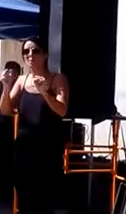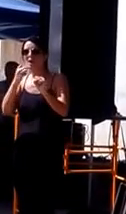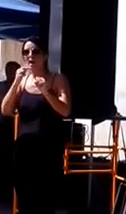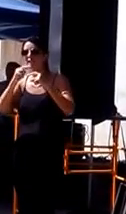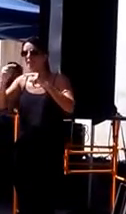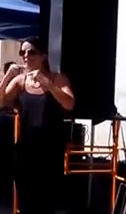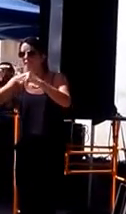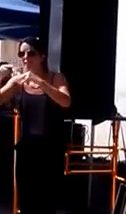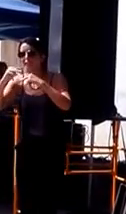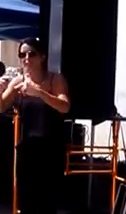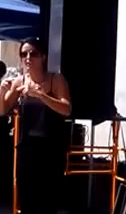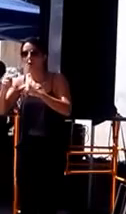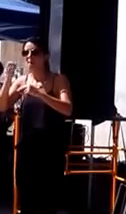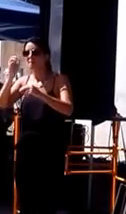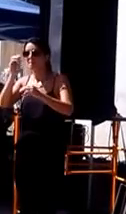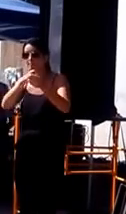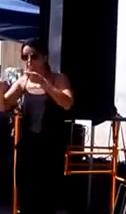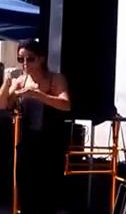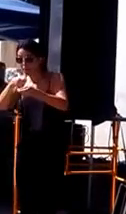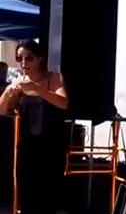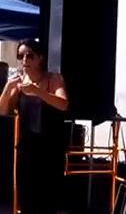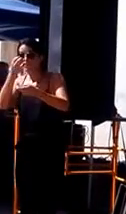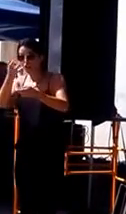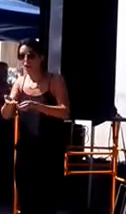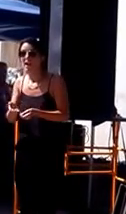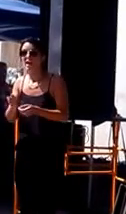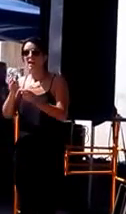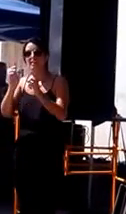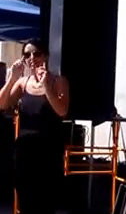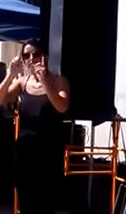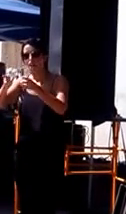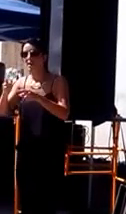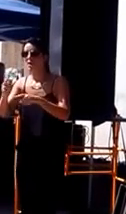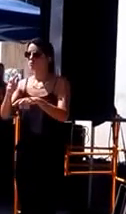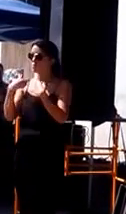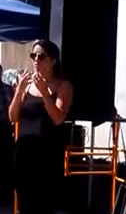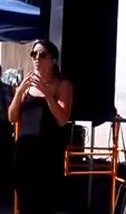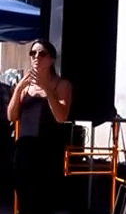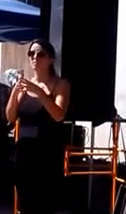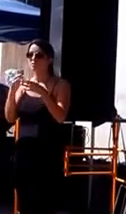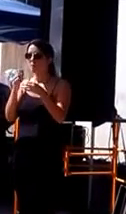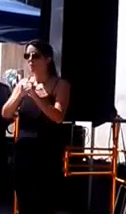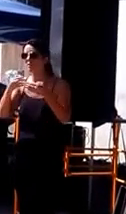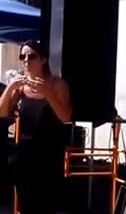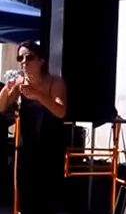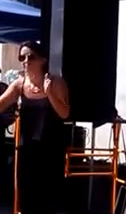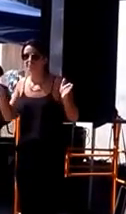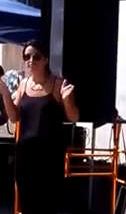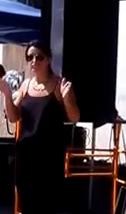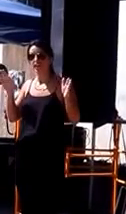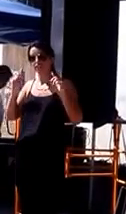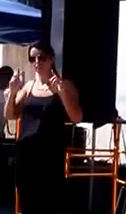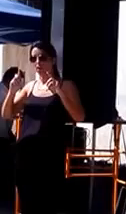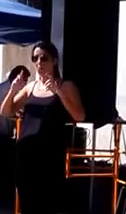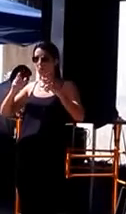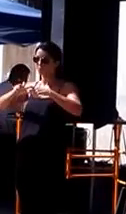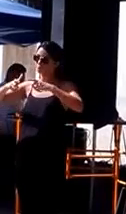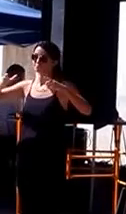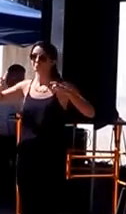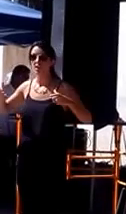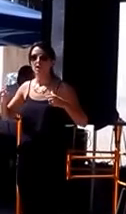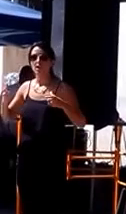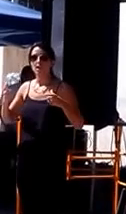sostenerlo, de mantenerlo, de mejorarlo, sino también es nuestro desafío poder ampliarlo y poder crecer. En